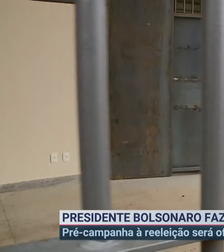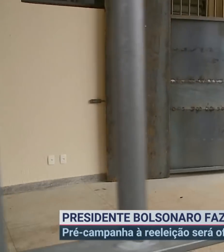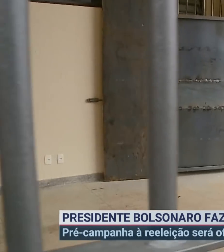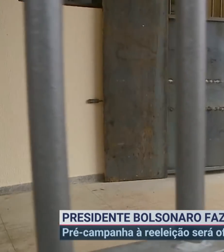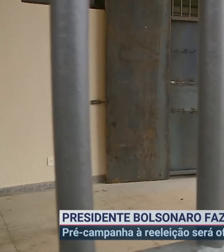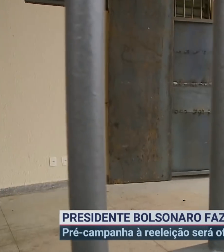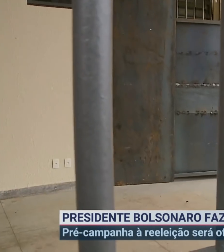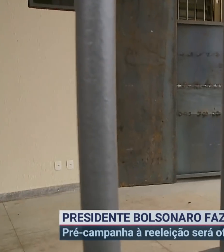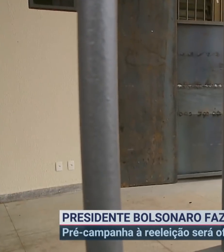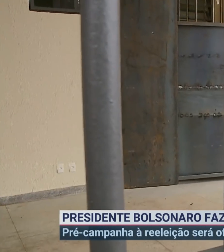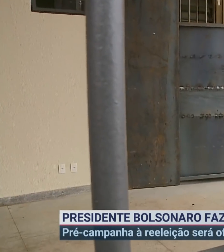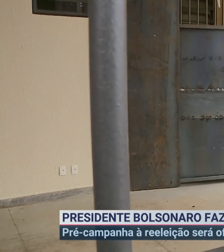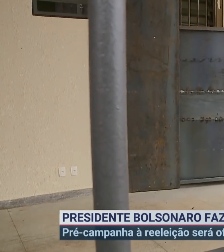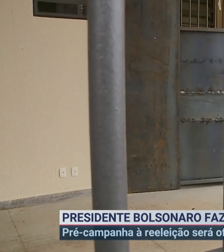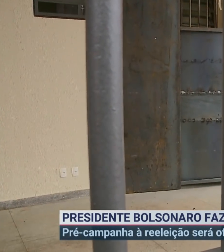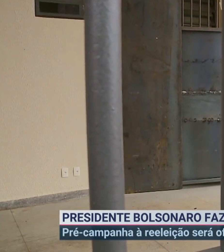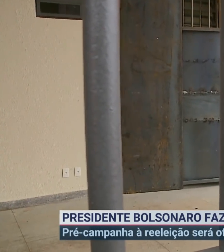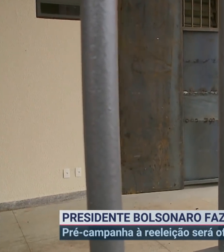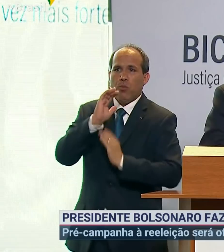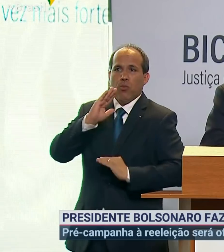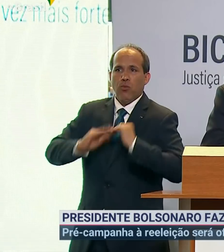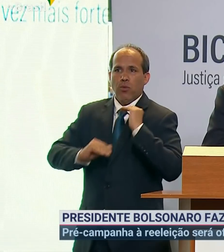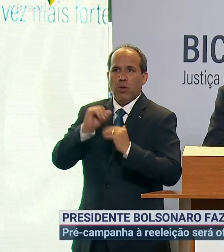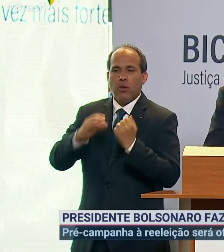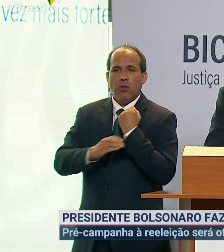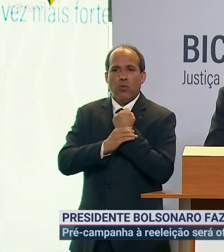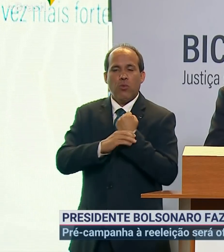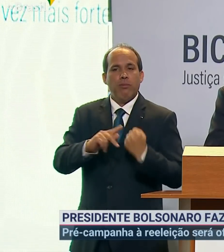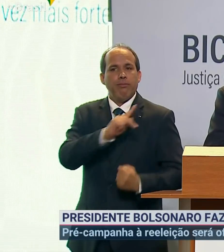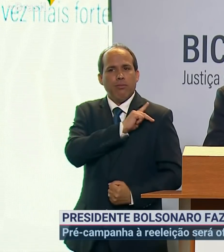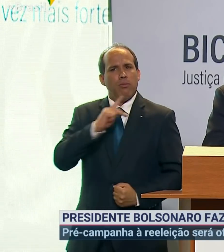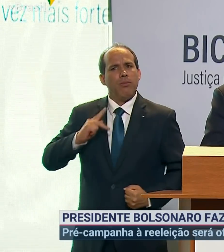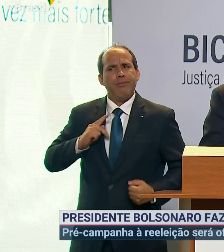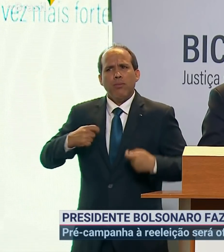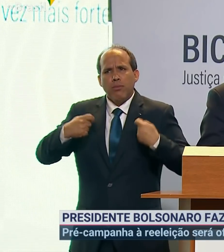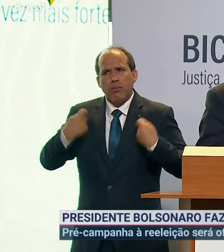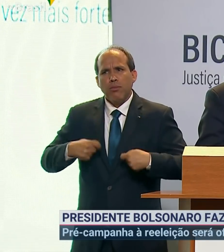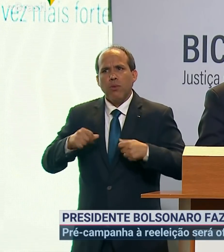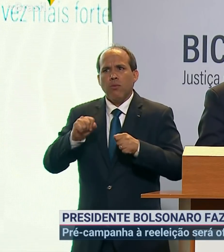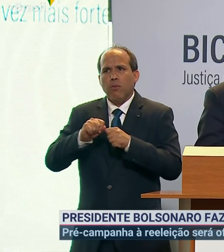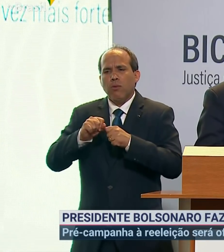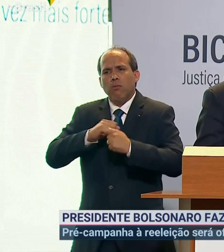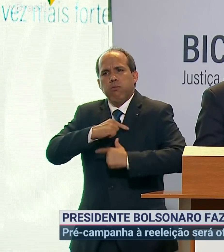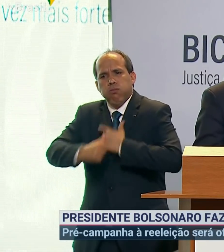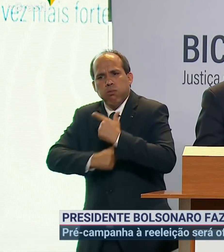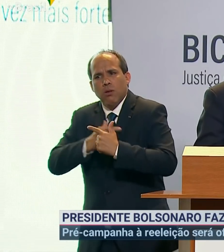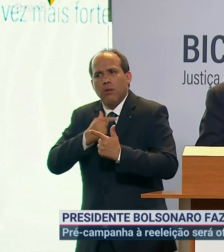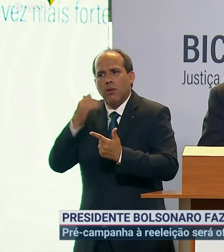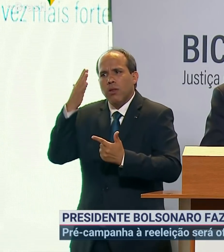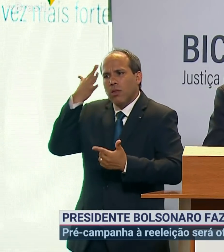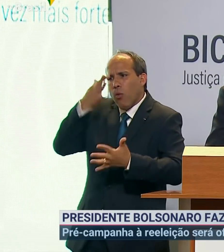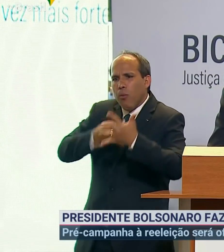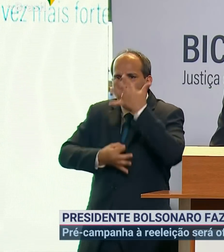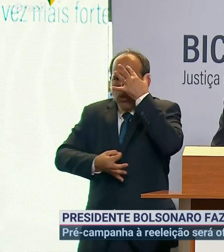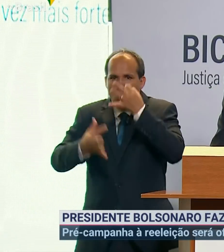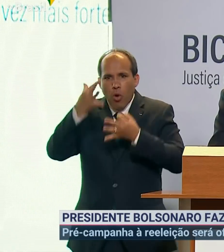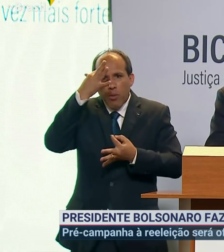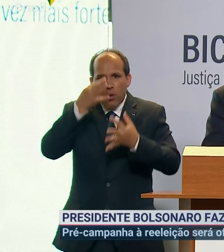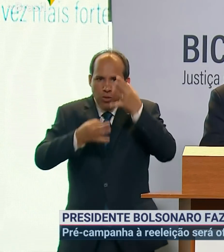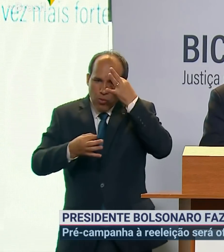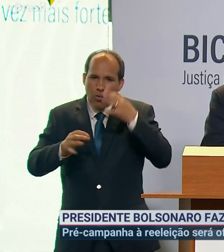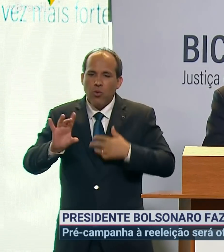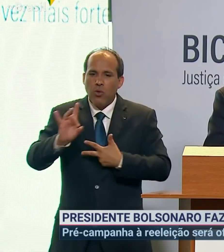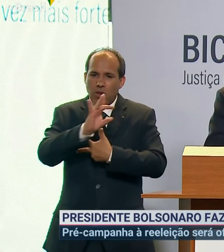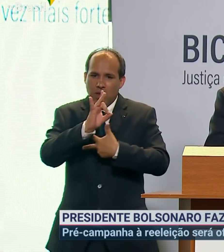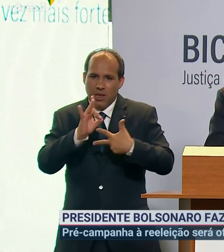ficariam em áreas isoladas de outros presos nas cadeias devemos trabalhar e buscar o entendimento entre